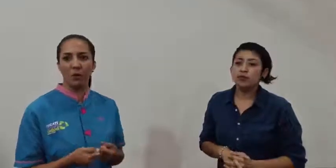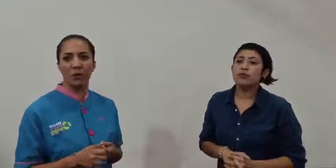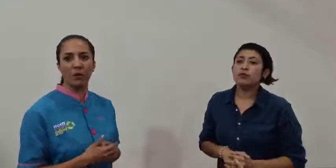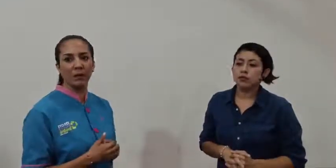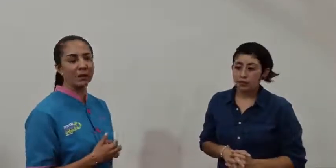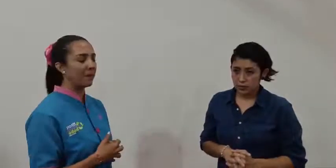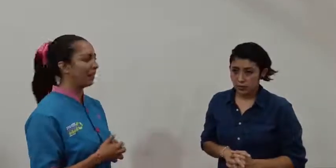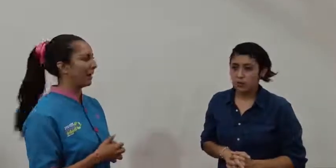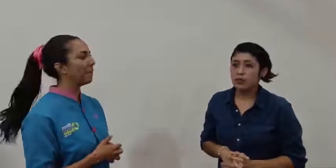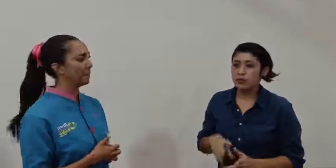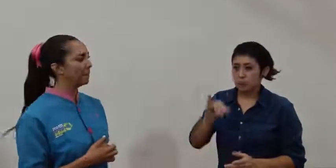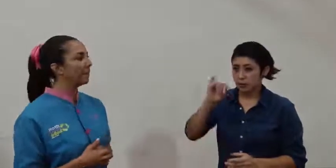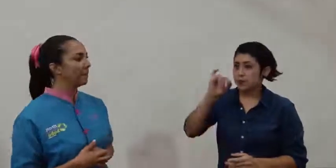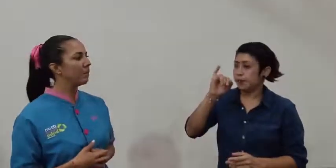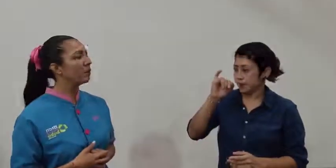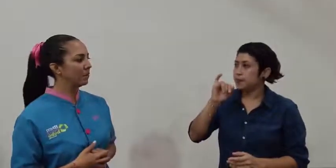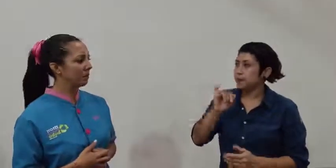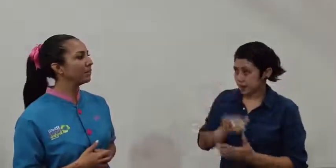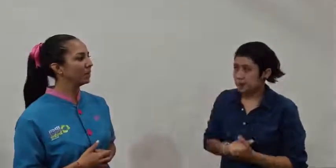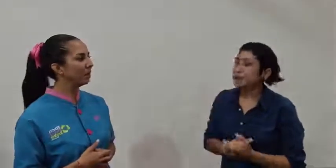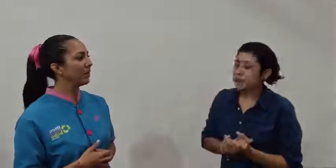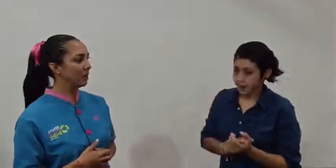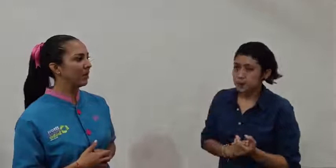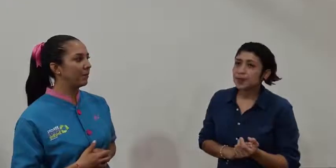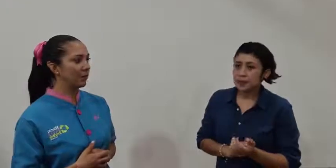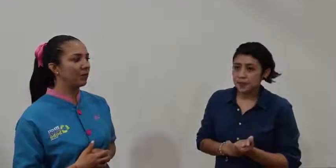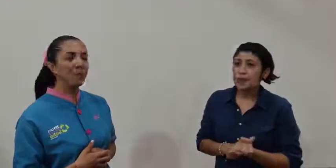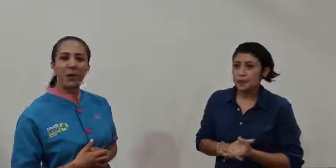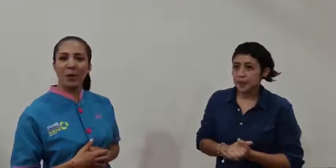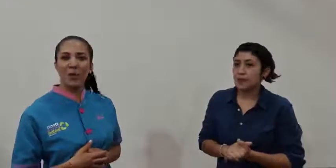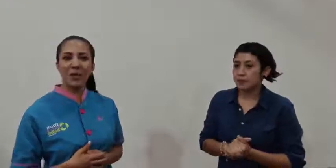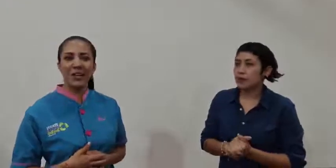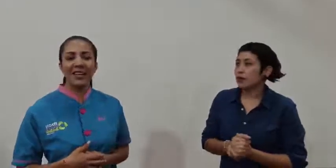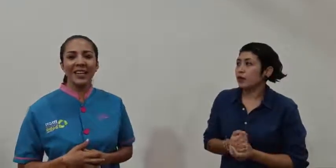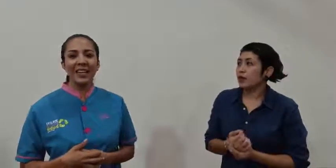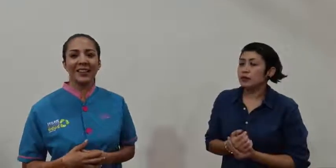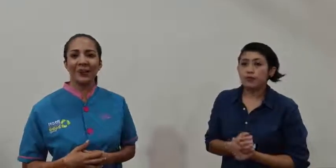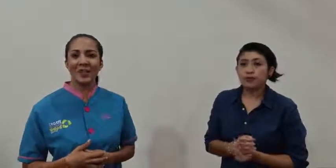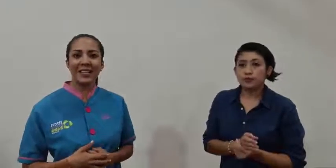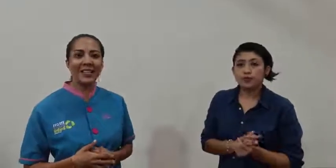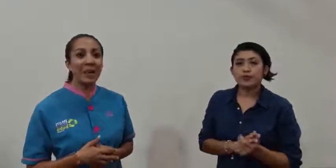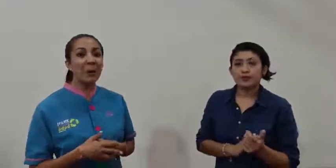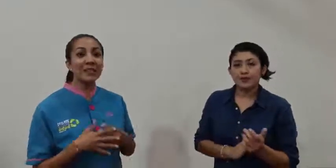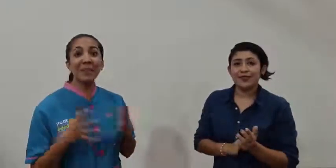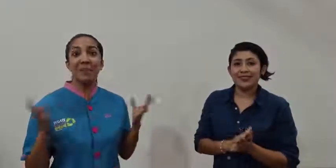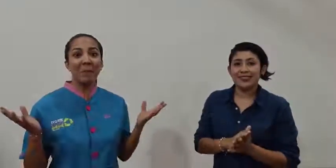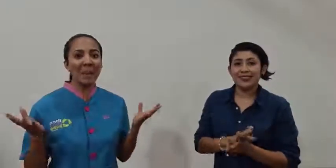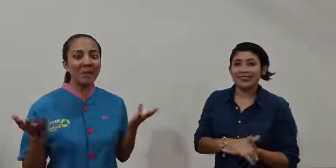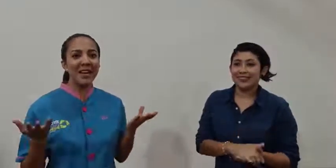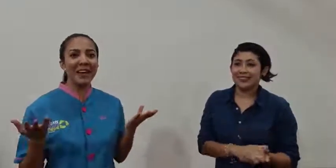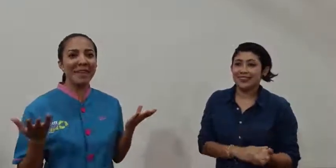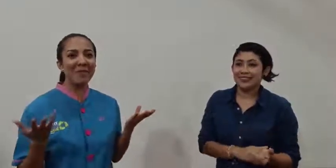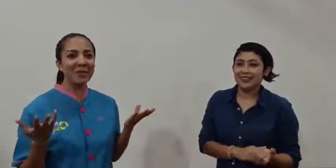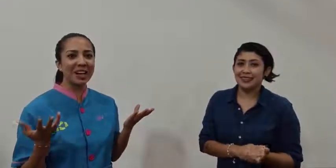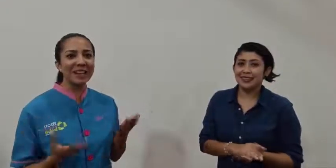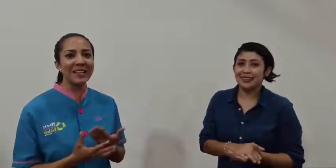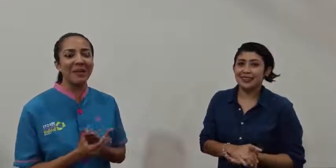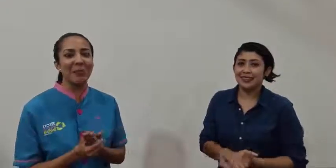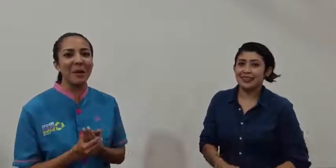O de esa manera. Sí. Perfecto. Muy bien. Entonces, pues vamos a mostrarles a los